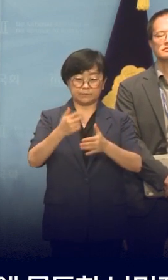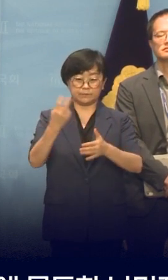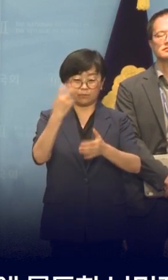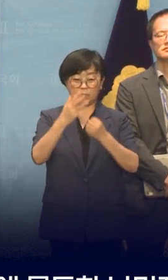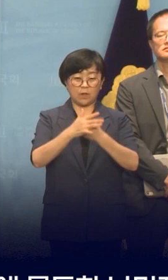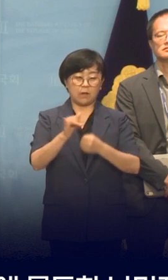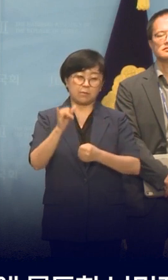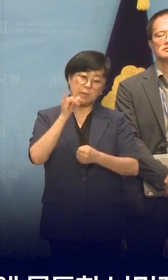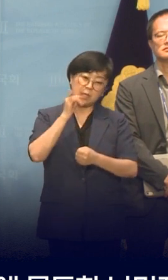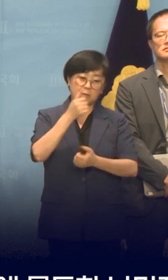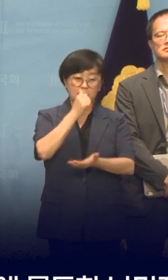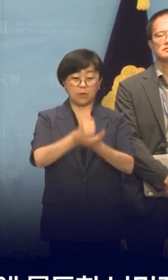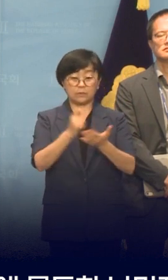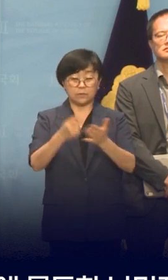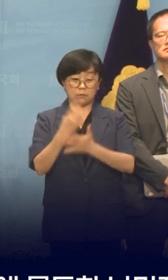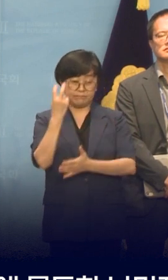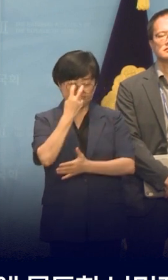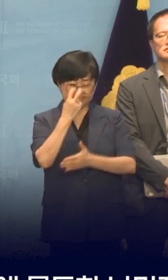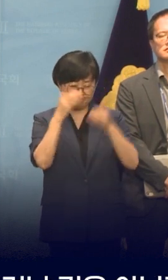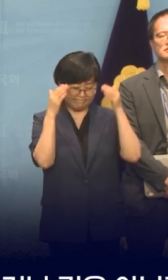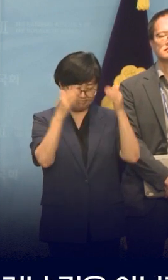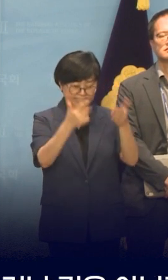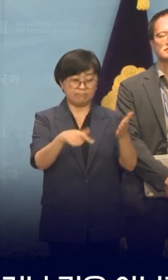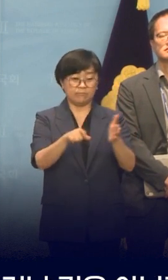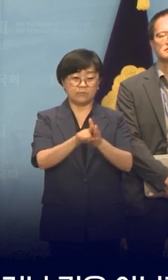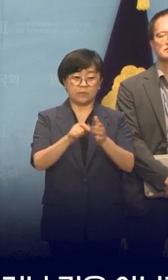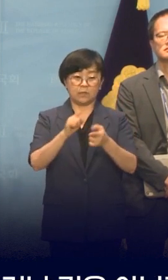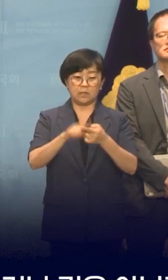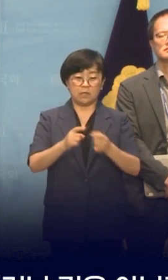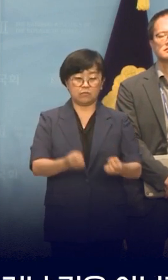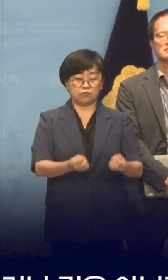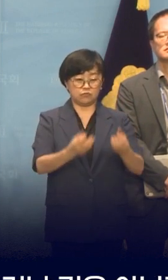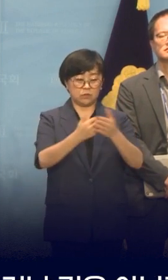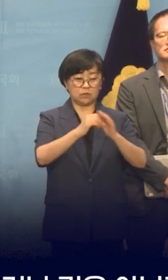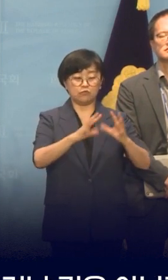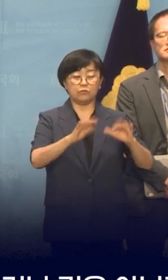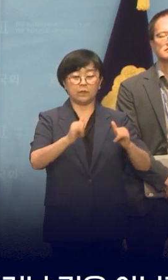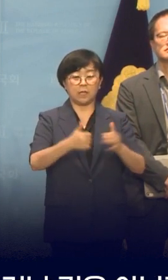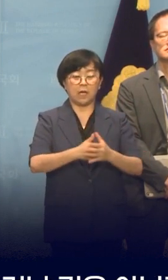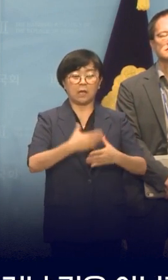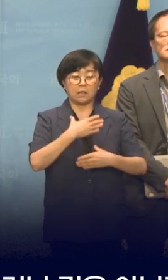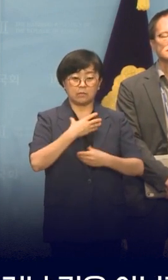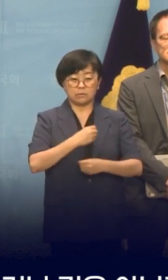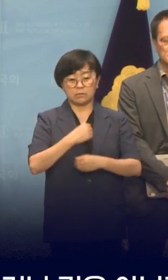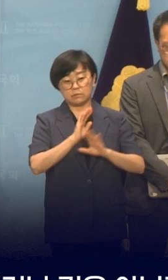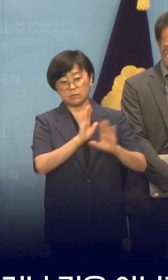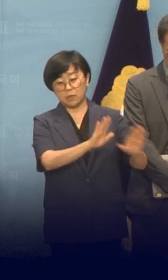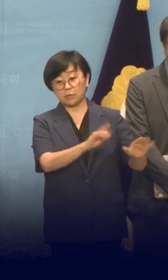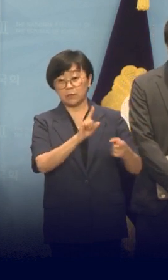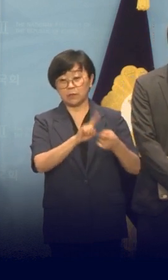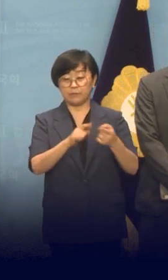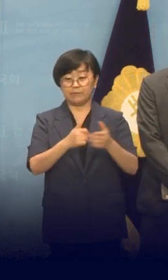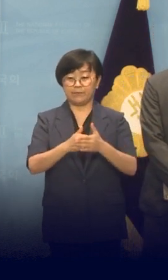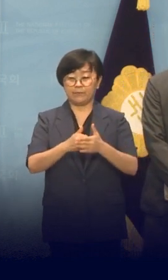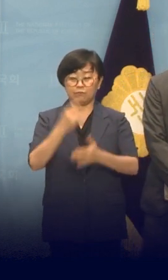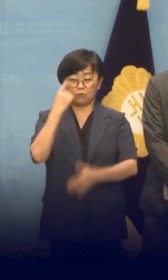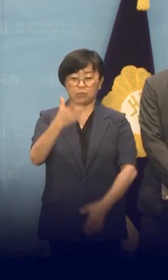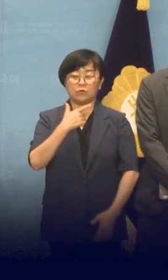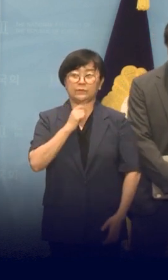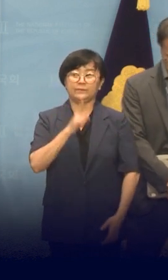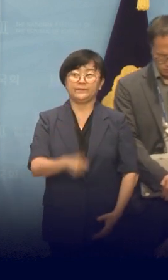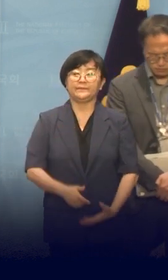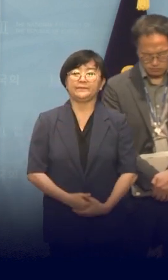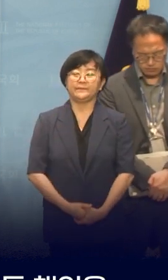마약범죄 단속 실적에 몰두한 나머지 축제장을 찾은 국민안전이 뒷전에 밀려난 것은 아닌지 되묻고